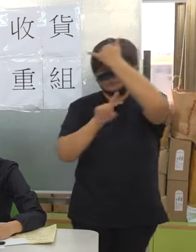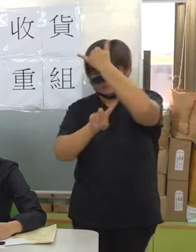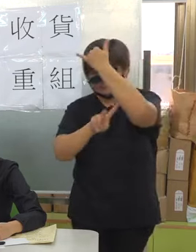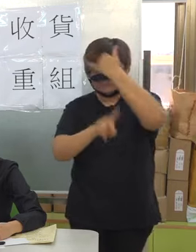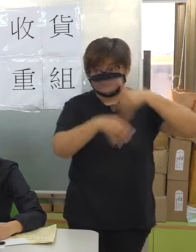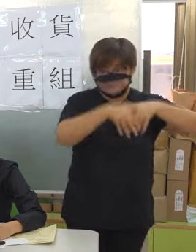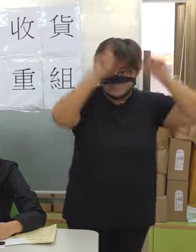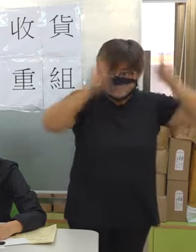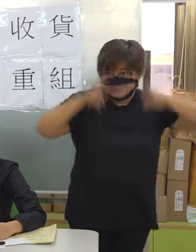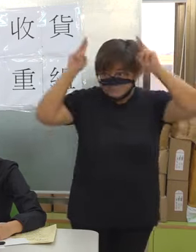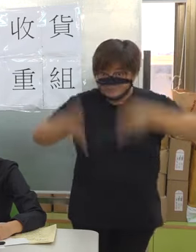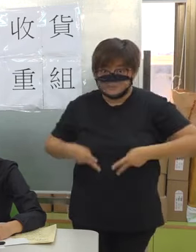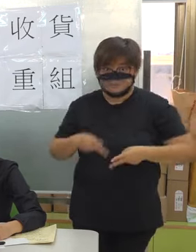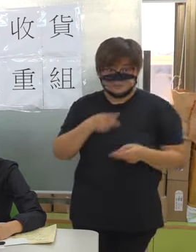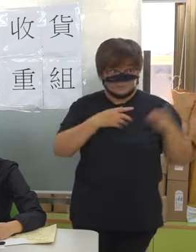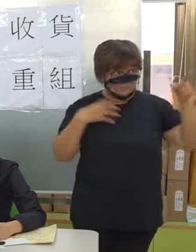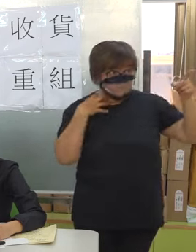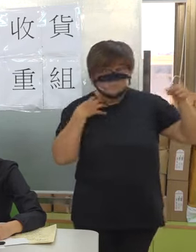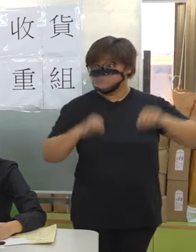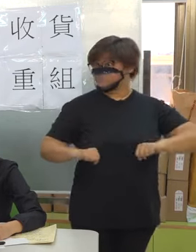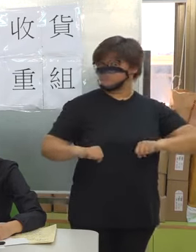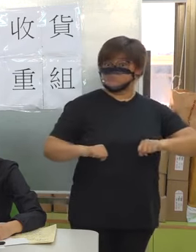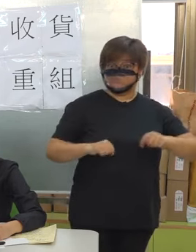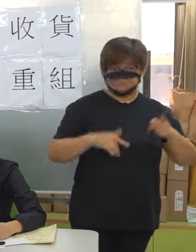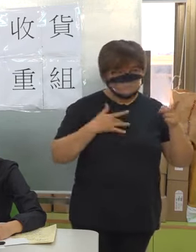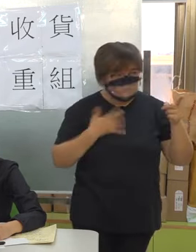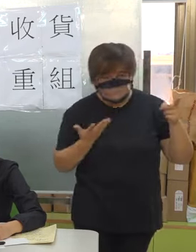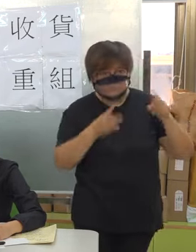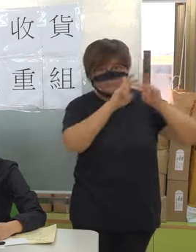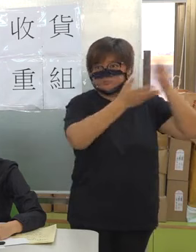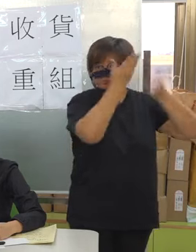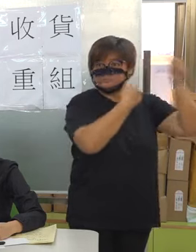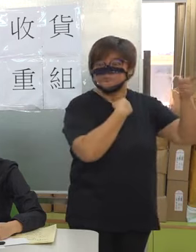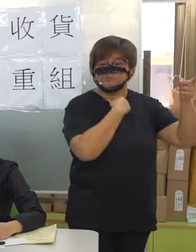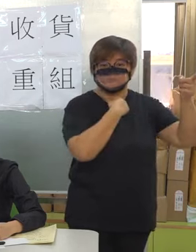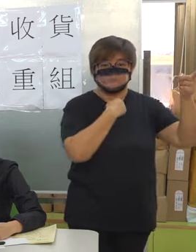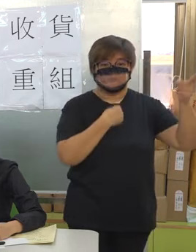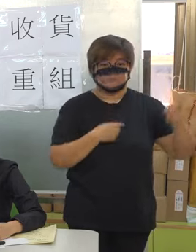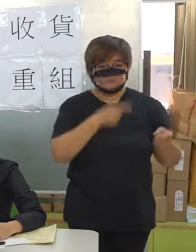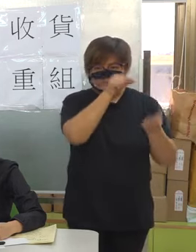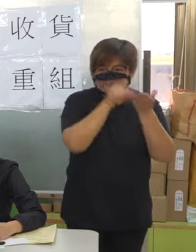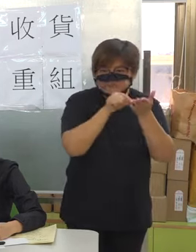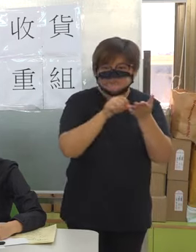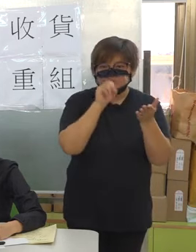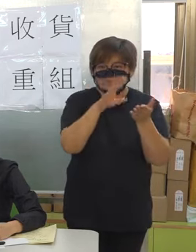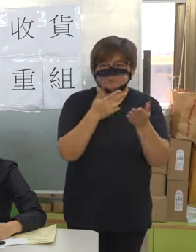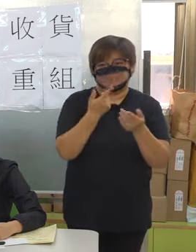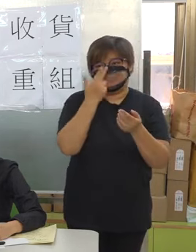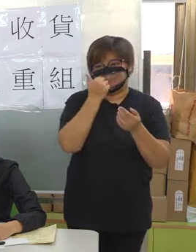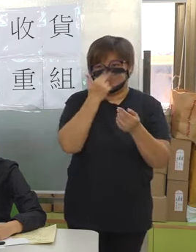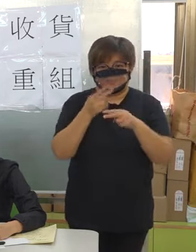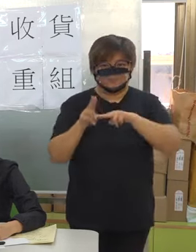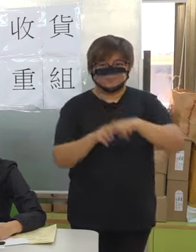寢等等支吾以對的狀態，和企圖利用警隊武力去解決政治問題等等的決策手